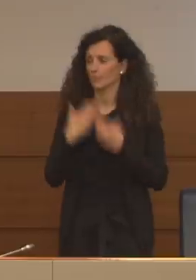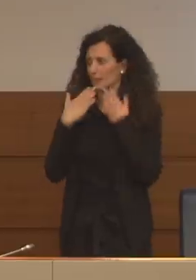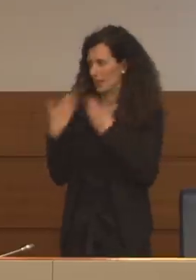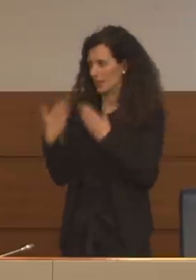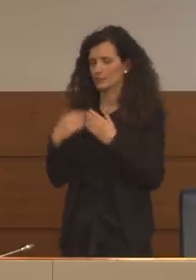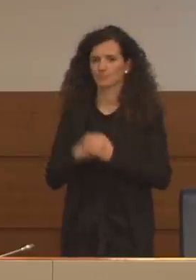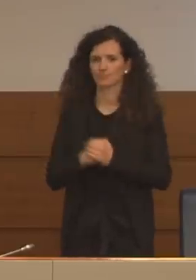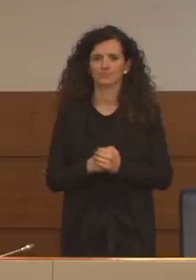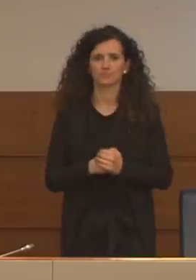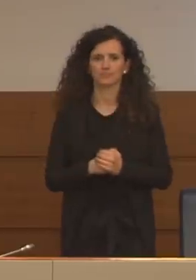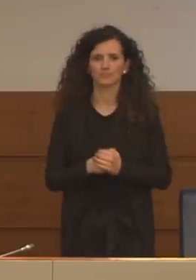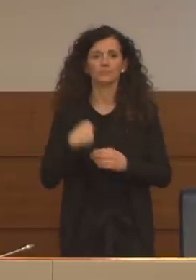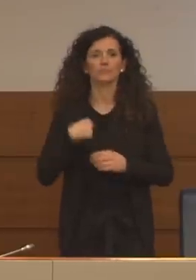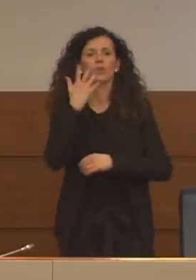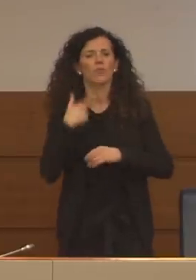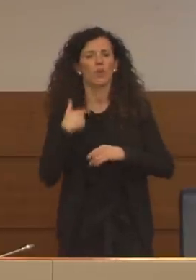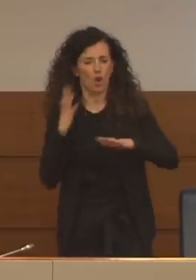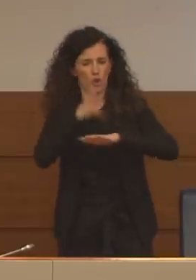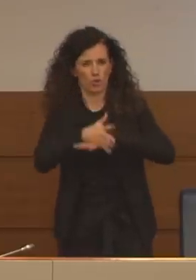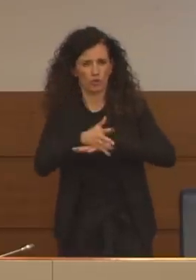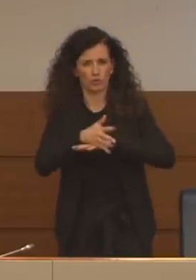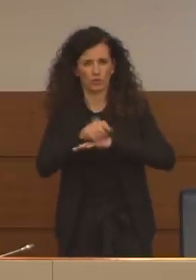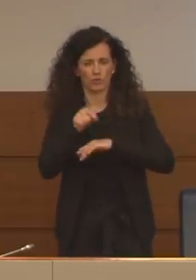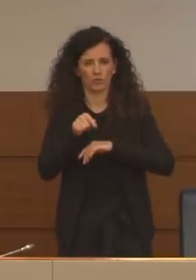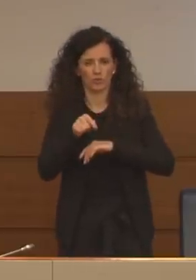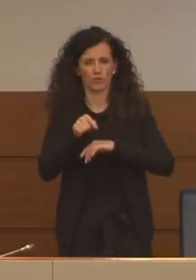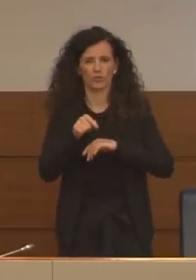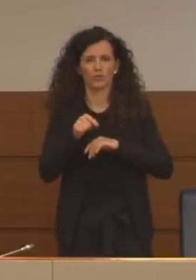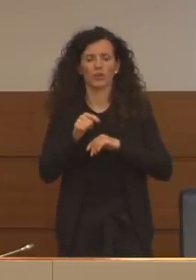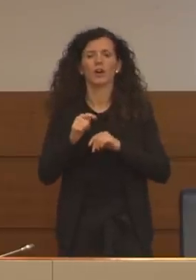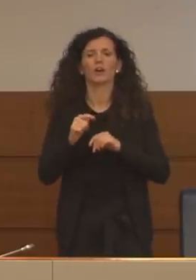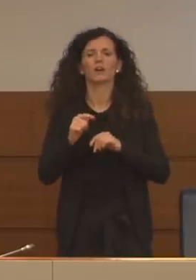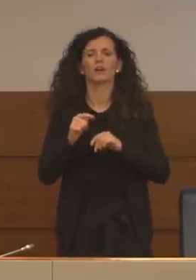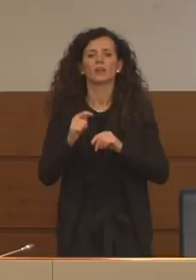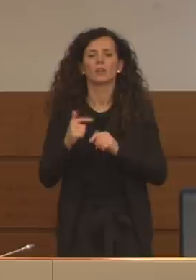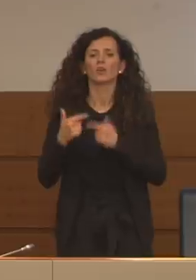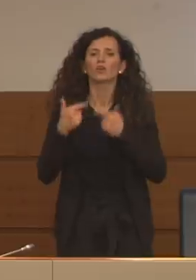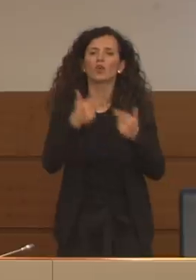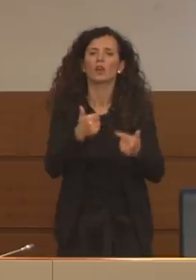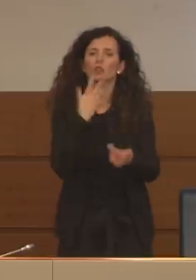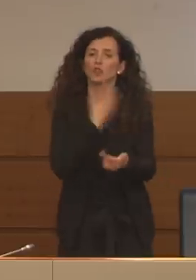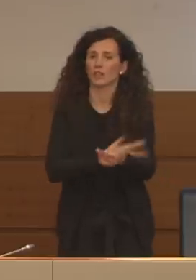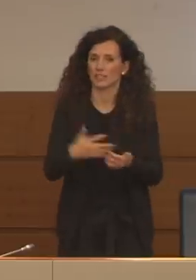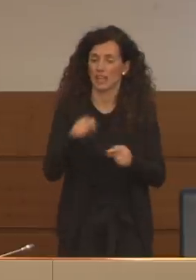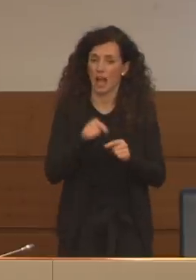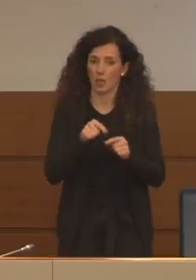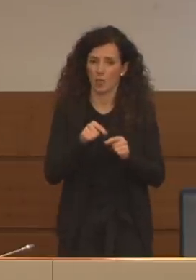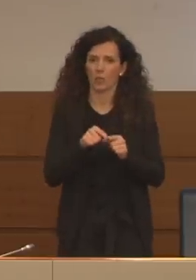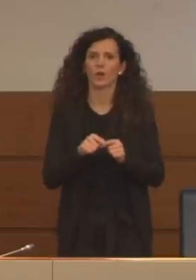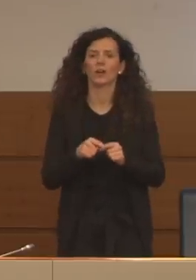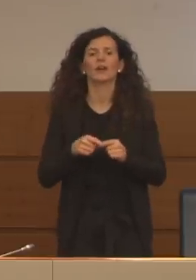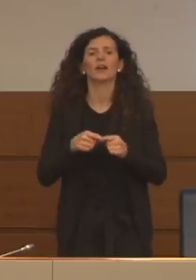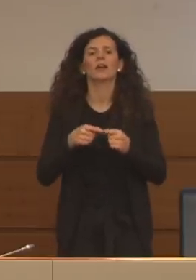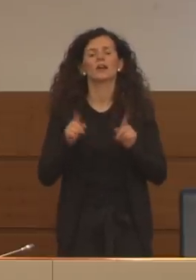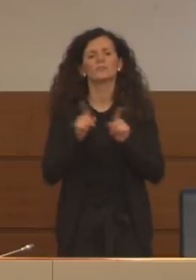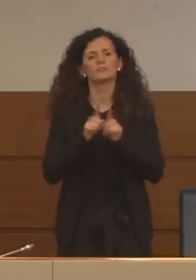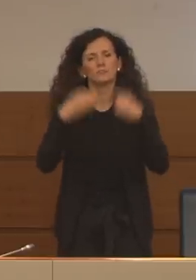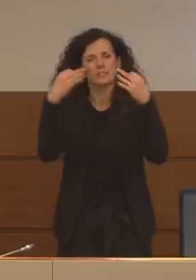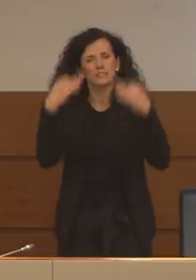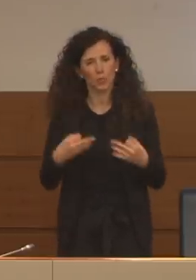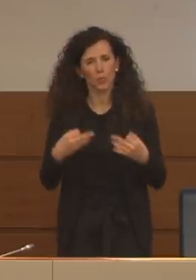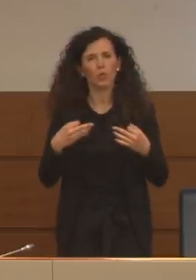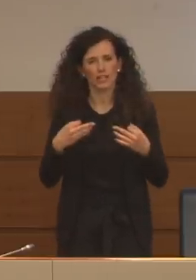fare una integrazione rispetto al discorso della donazione del sangue proprio per garantire la massima sicurezza